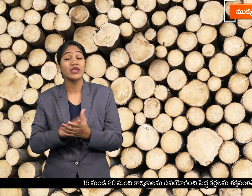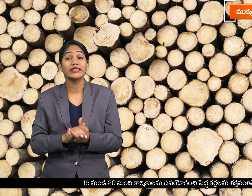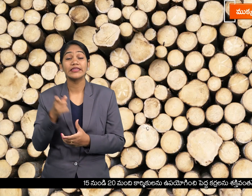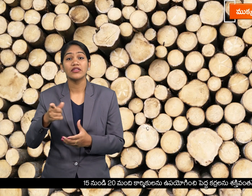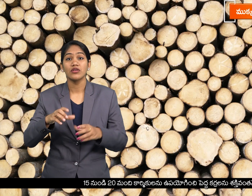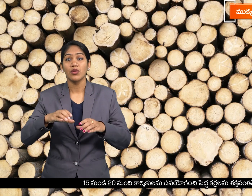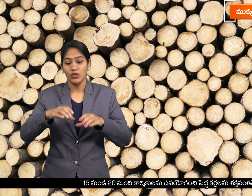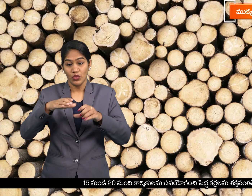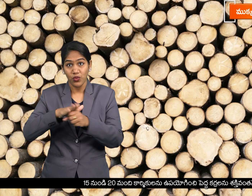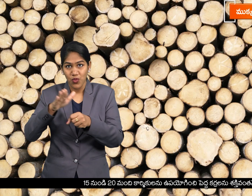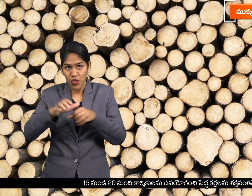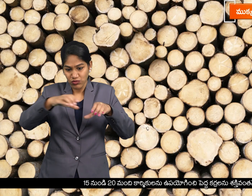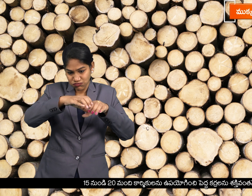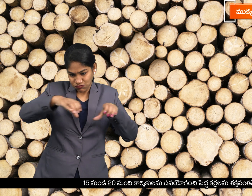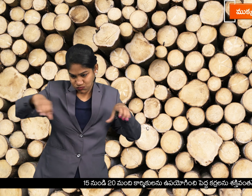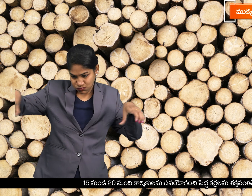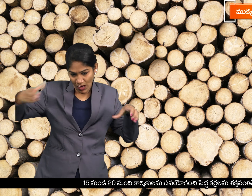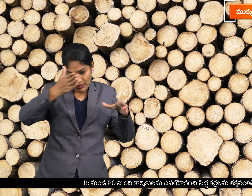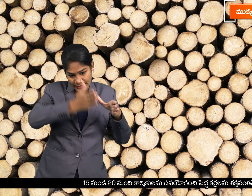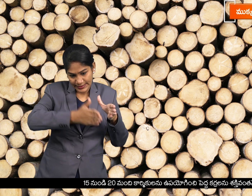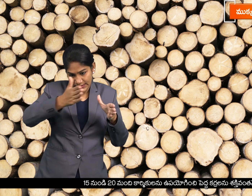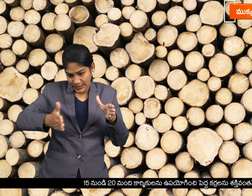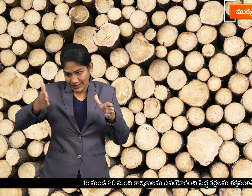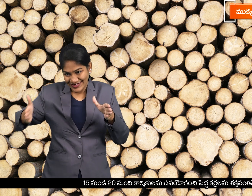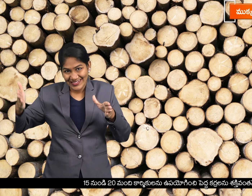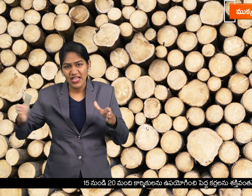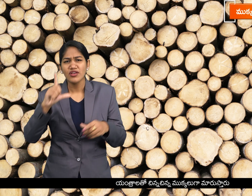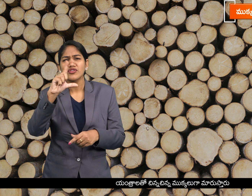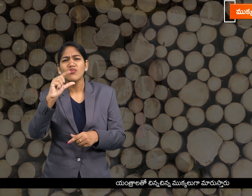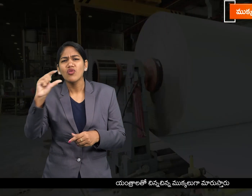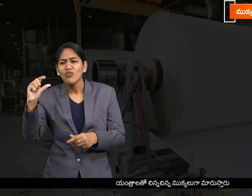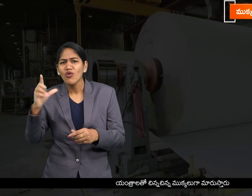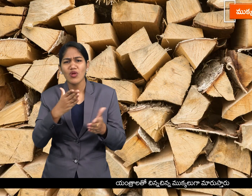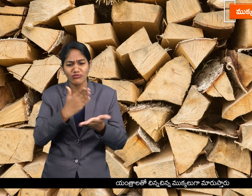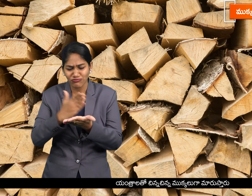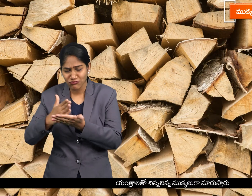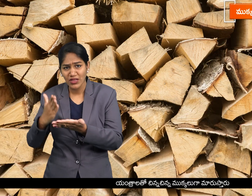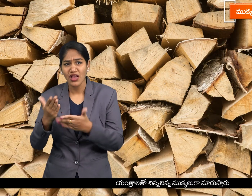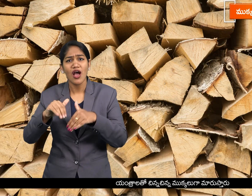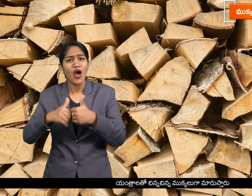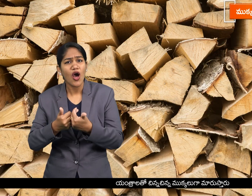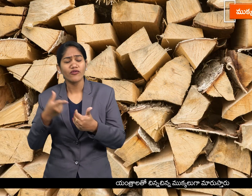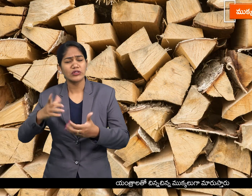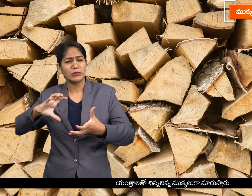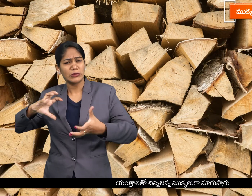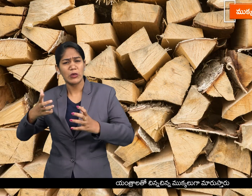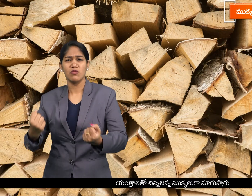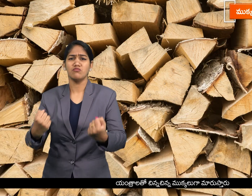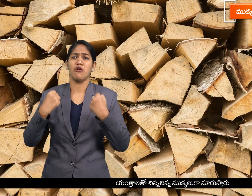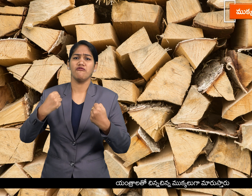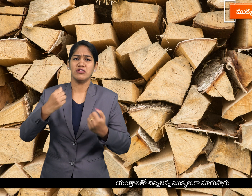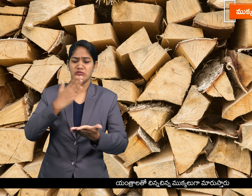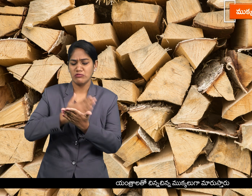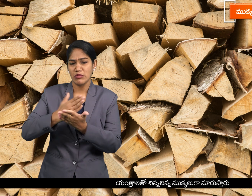15 నుండి 20 మంది కార్మికులను ఉపయోగించి పెద్ద కర్రలను శక్తివంతమైన యంత్రాలతో చిన్న చిన్న ముక్కలుగా మారుస్తారు.